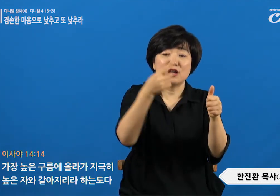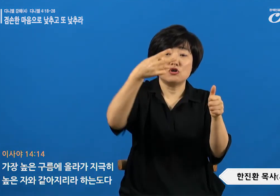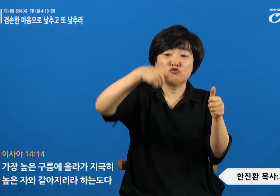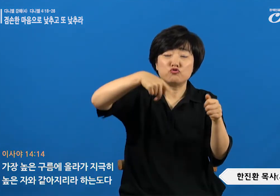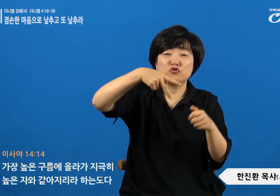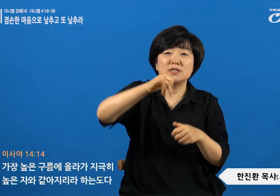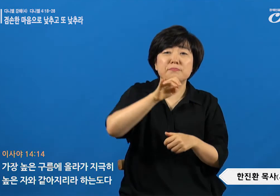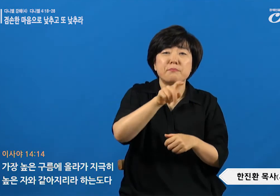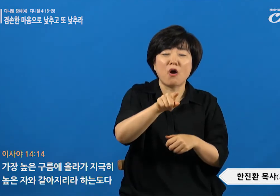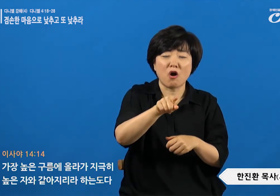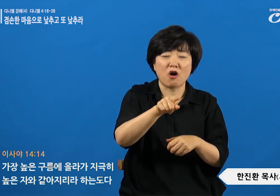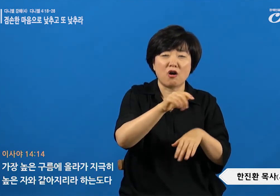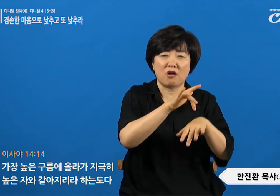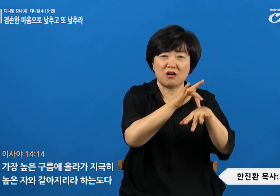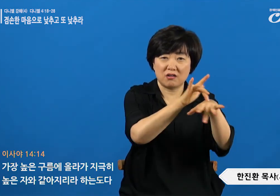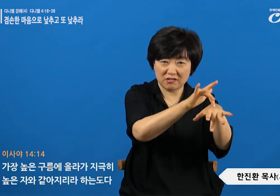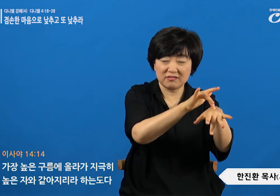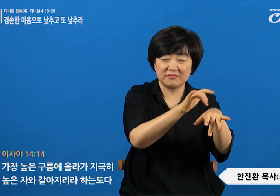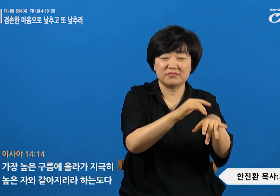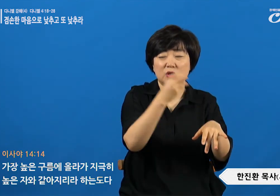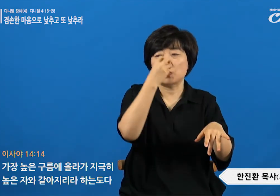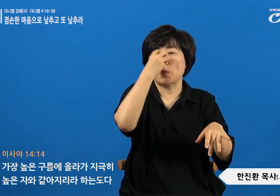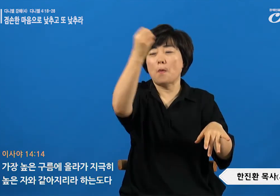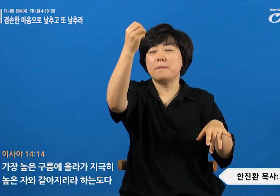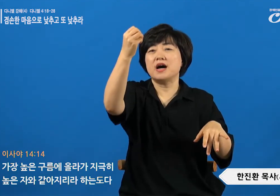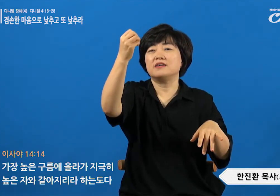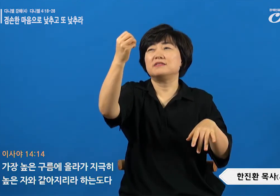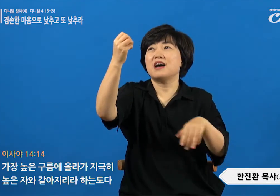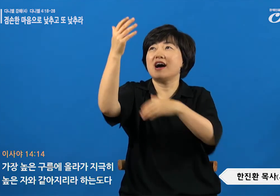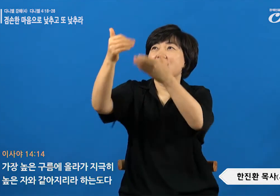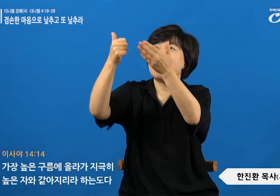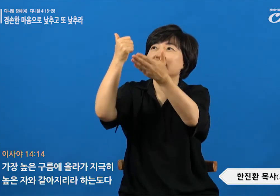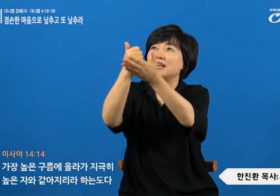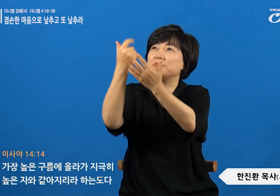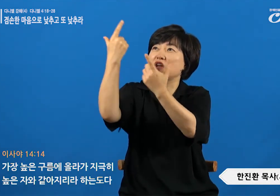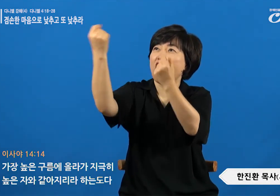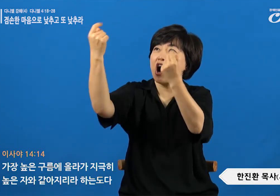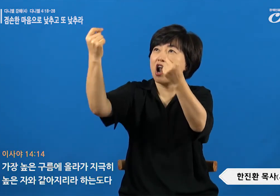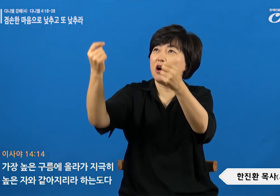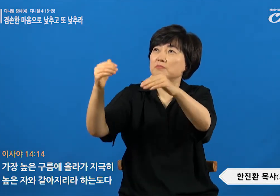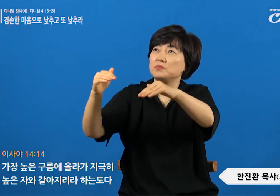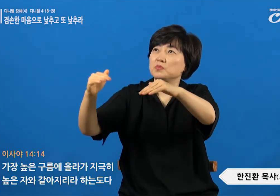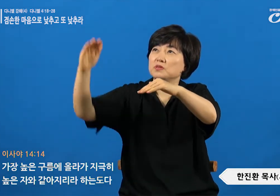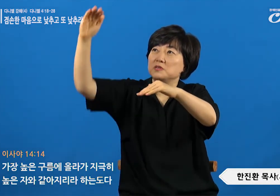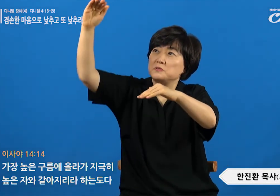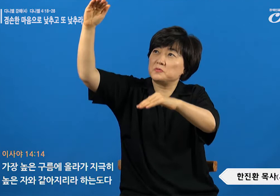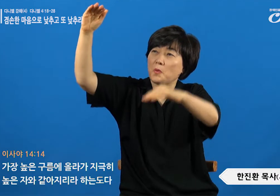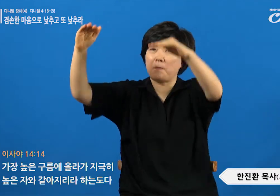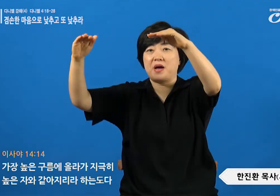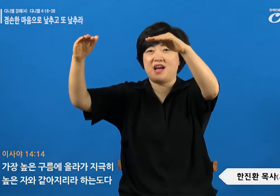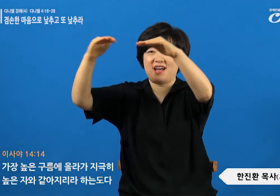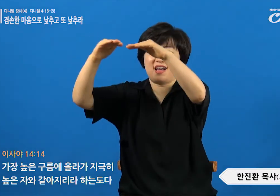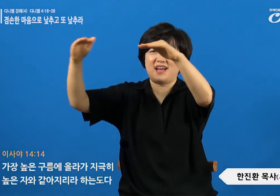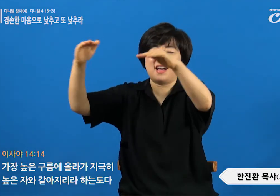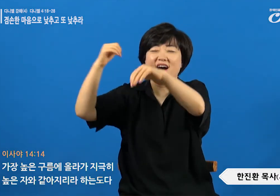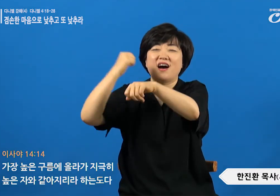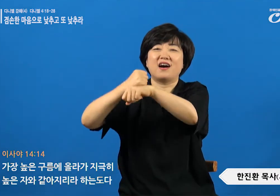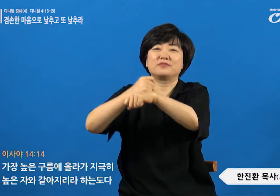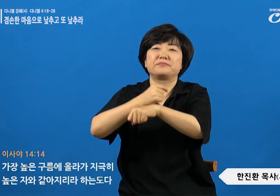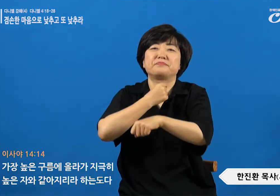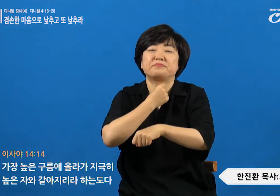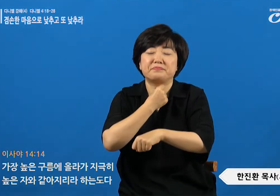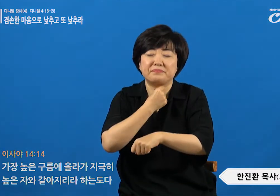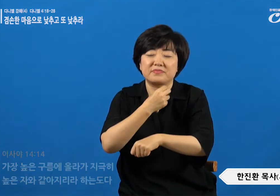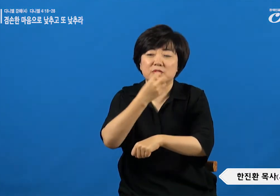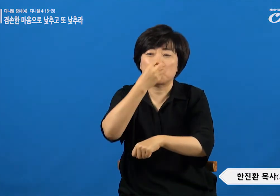루시퍼가 교만에 사로잡혀서 하나님 자리까지 자기를 높이려고 한 것입니다. 그 교만 때문에